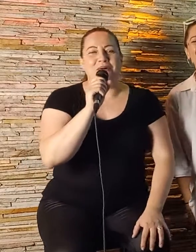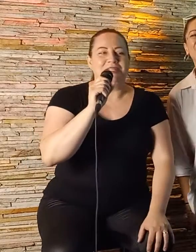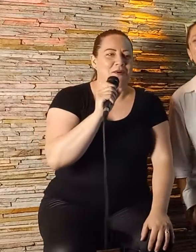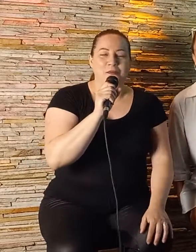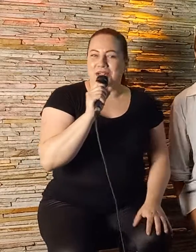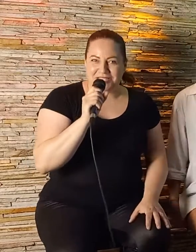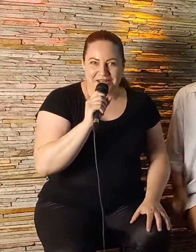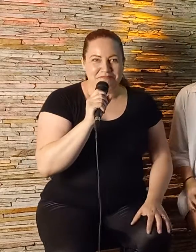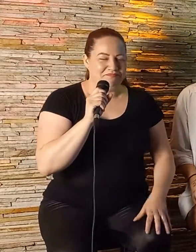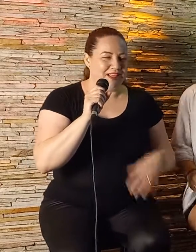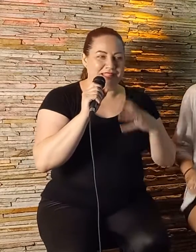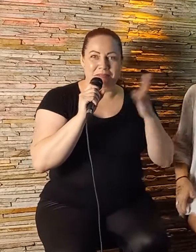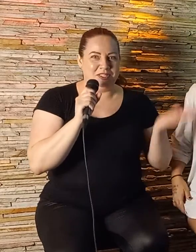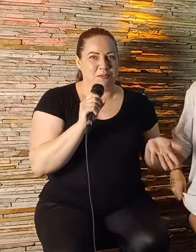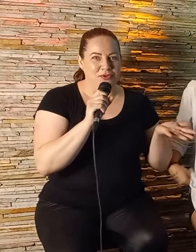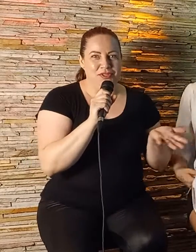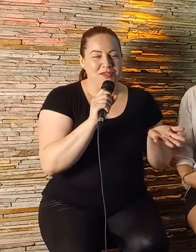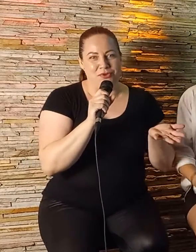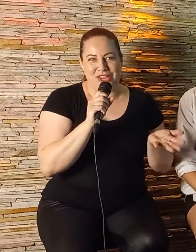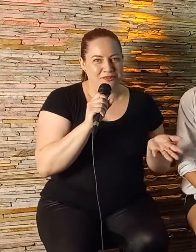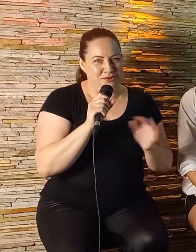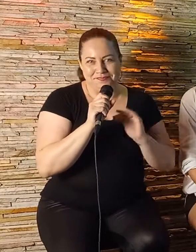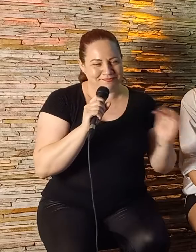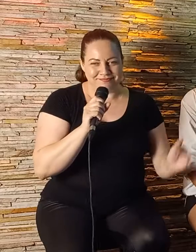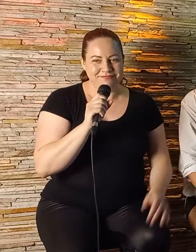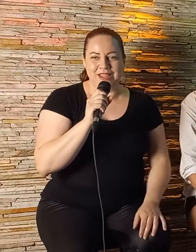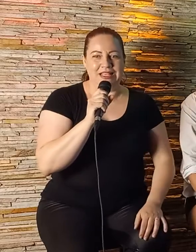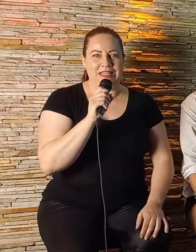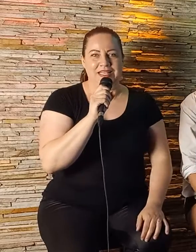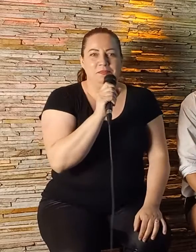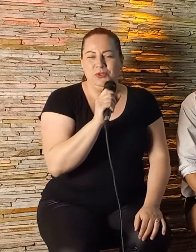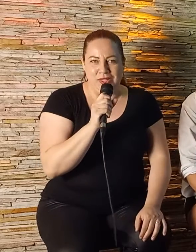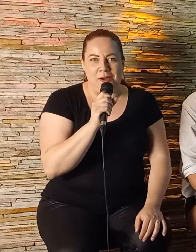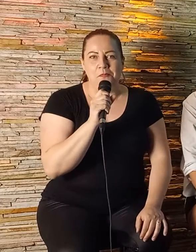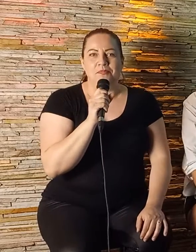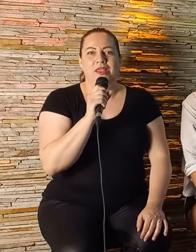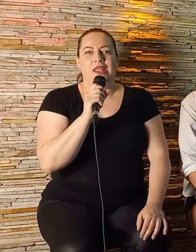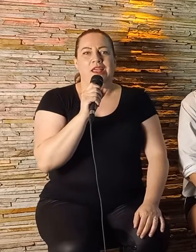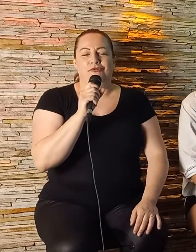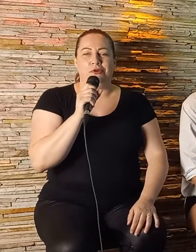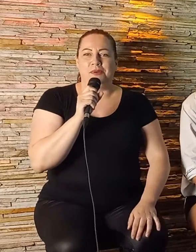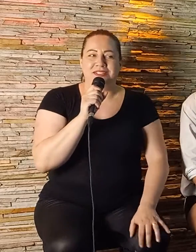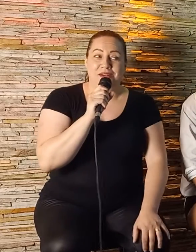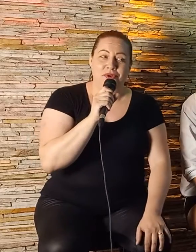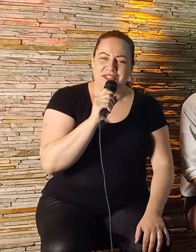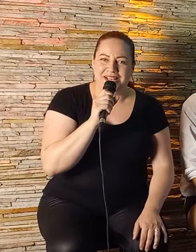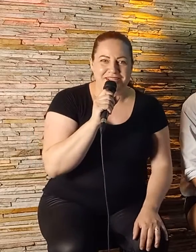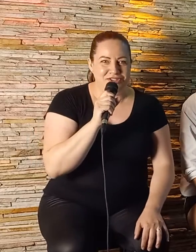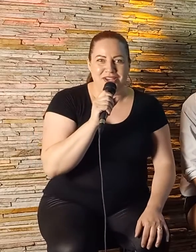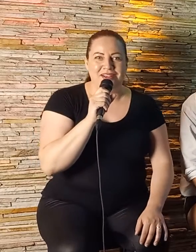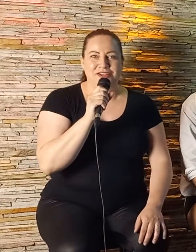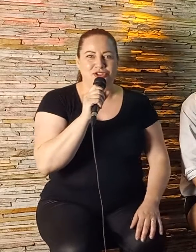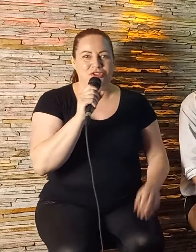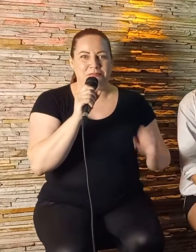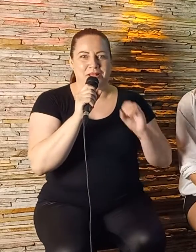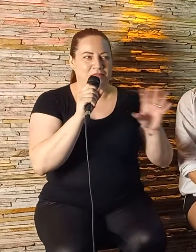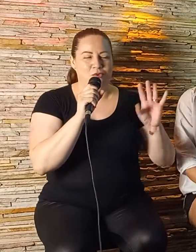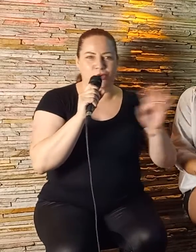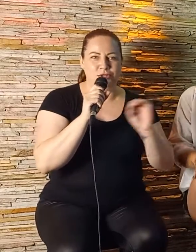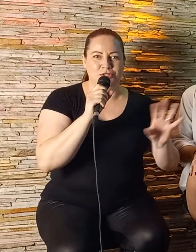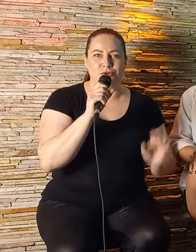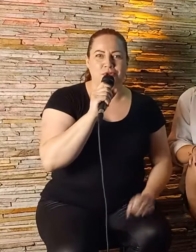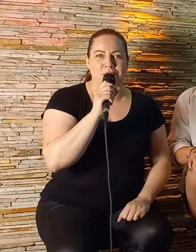pessoal que a outra tá participando desse projeto excepcional foi um prazer conhecer a Lídia